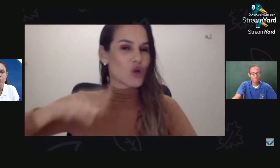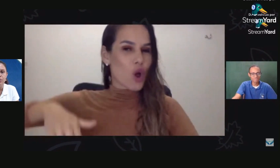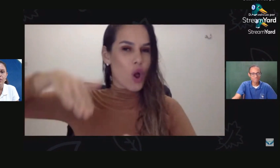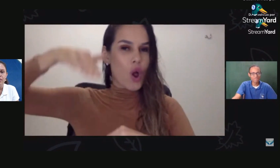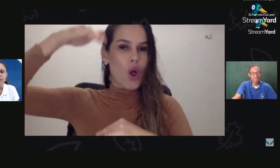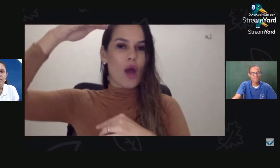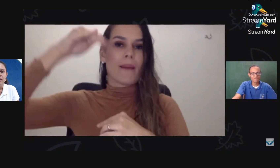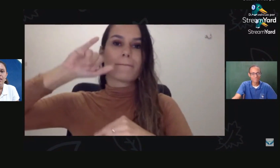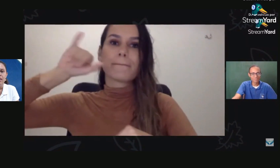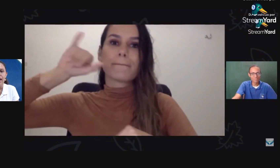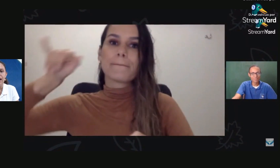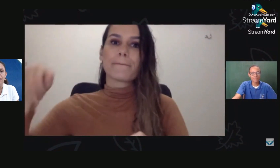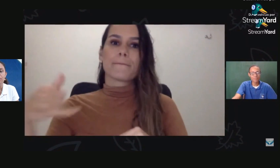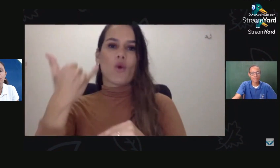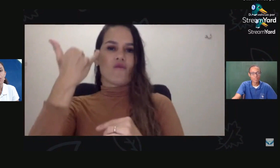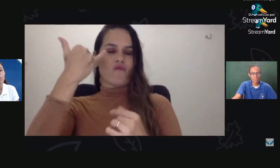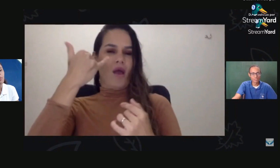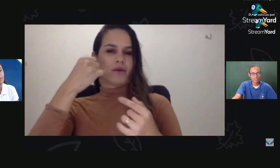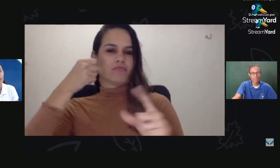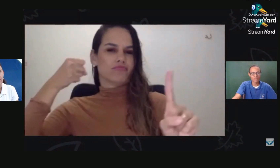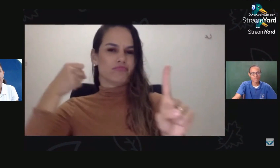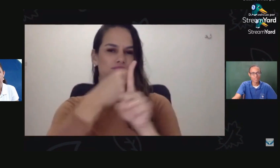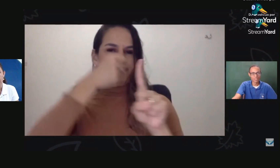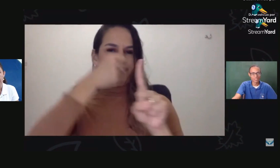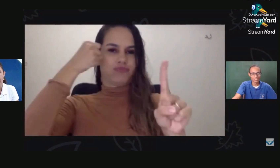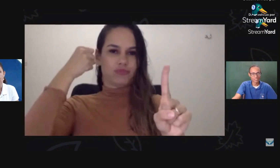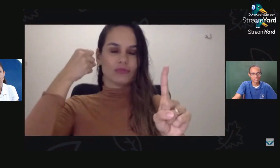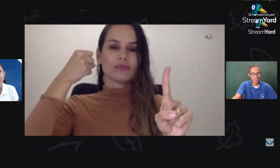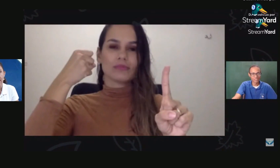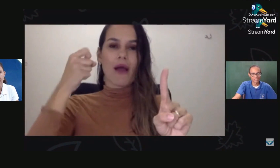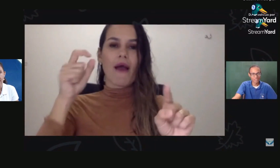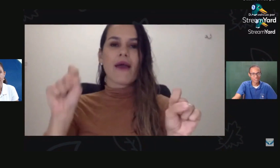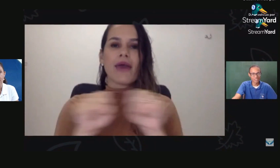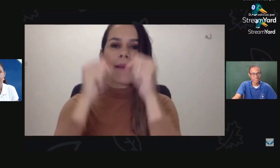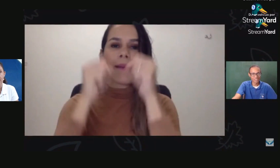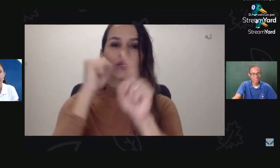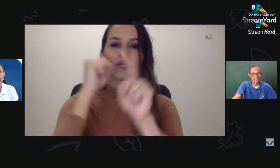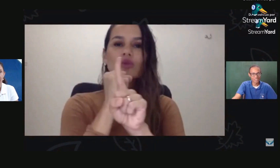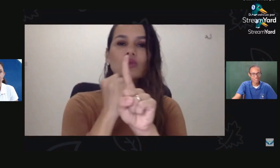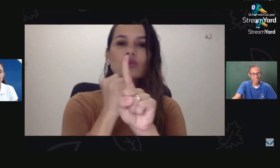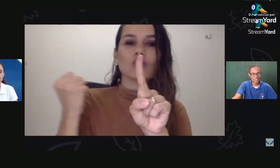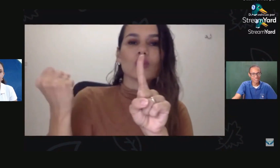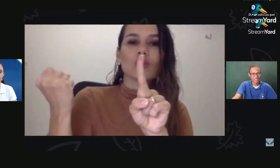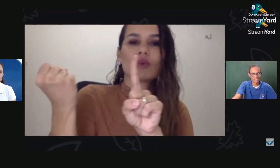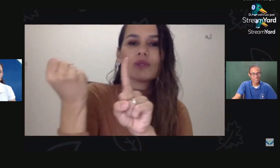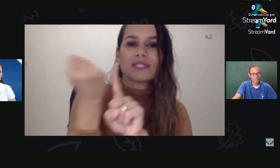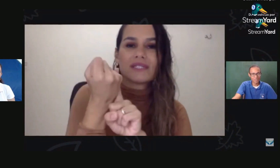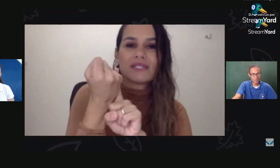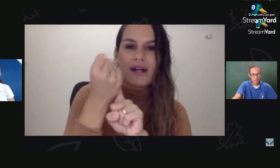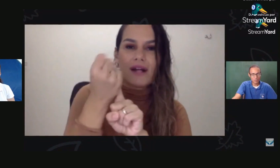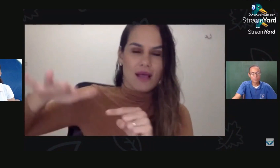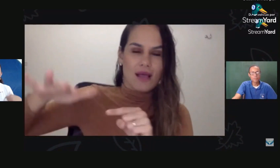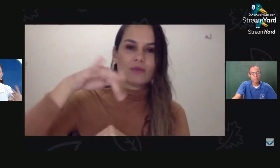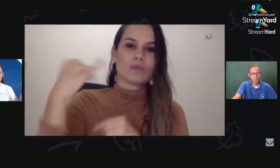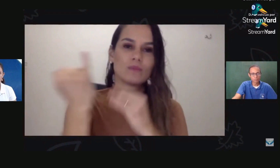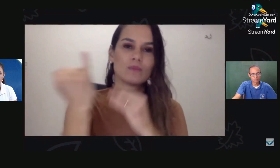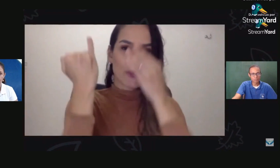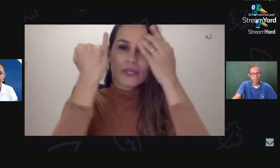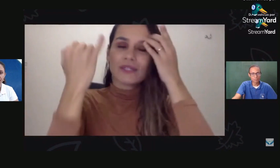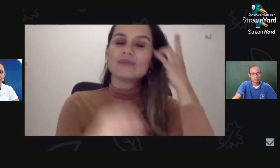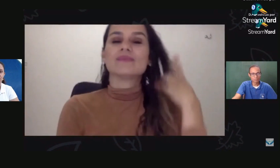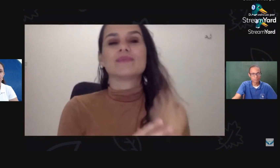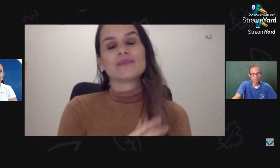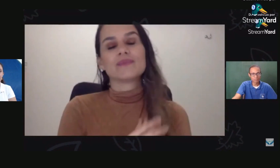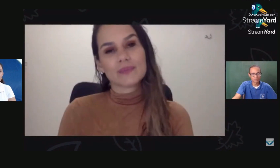e de trabalho, no meu momento em que eu também estudei, né, fiz a parte aí da educação básica, das lutas